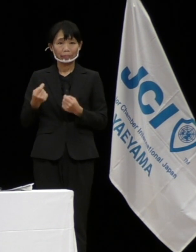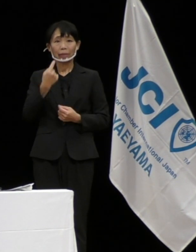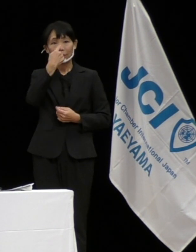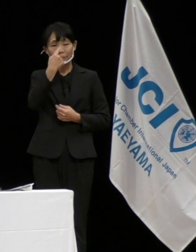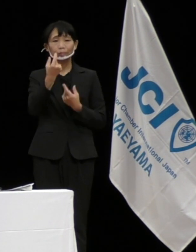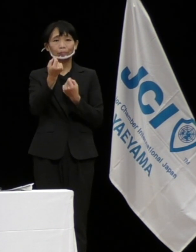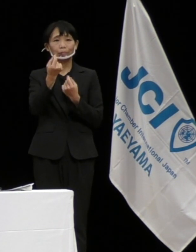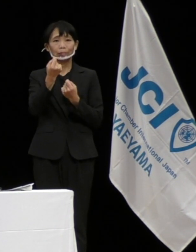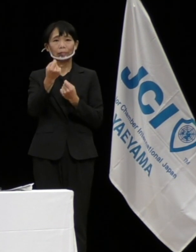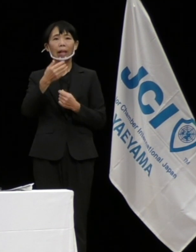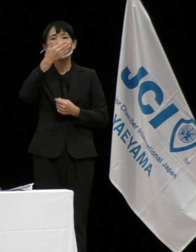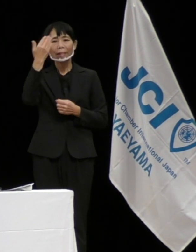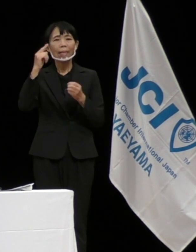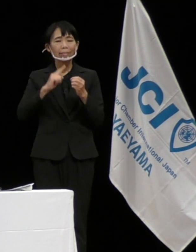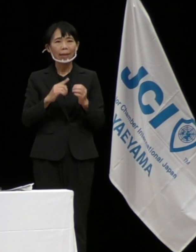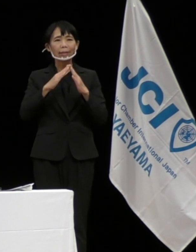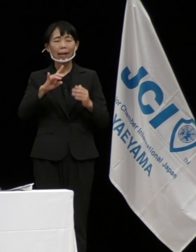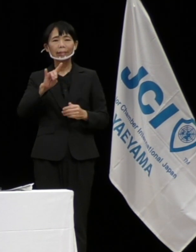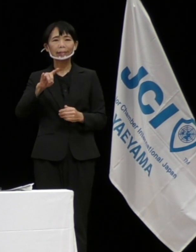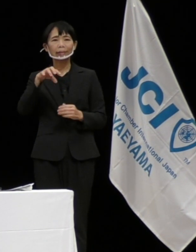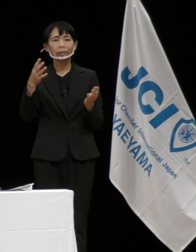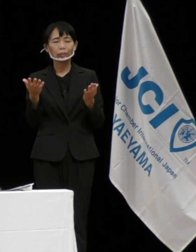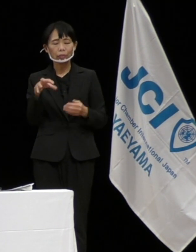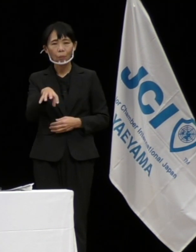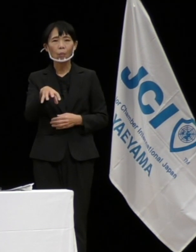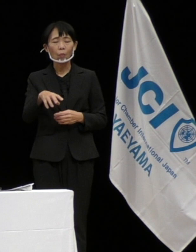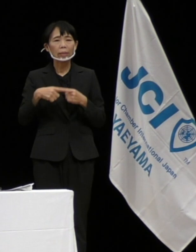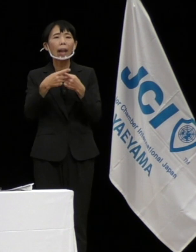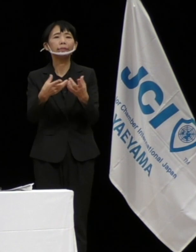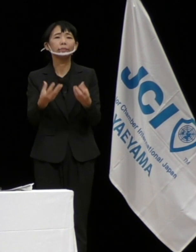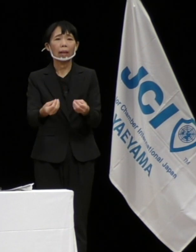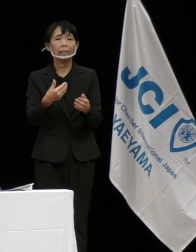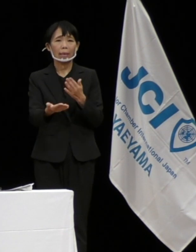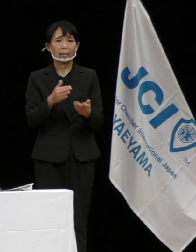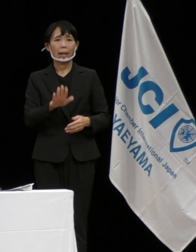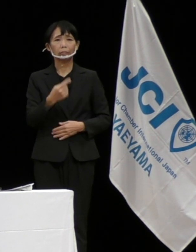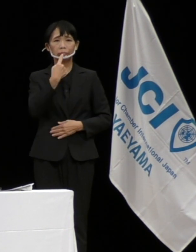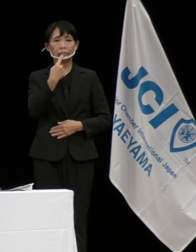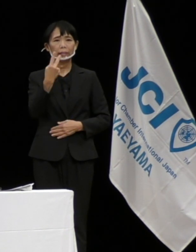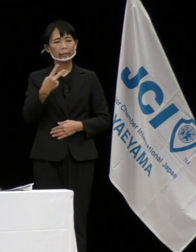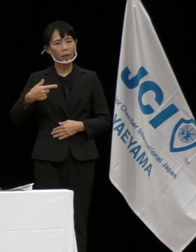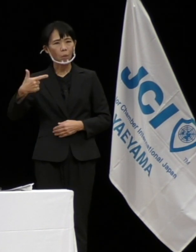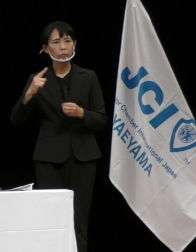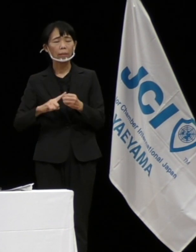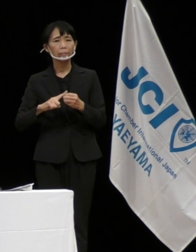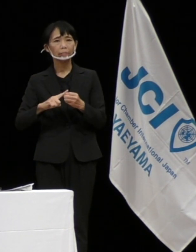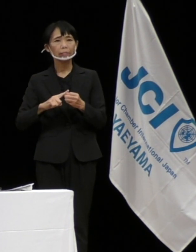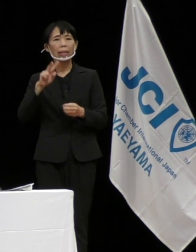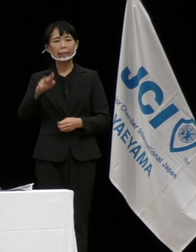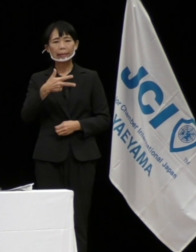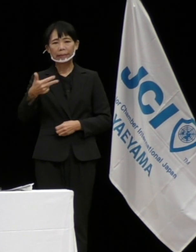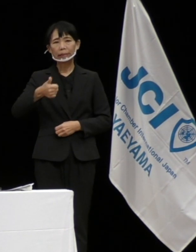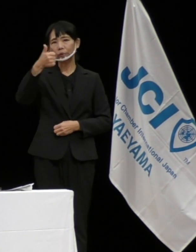実は青年会議所で同じような形で活動をさせていただきました2006年青海省理事長を